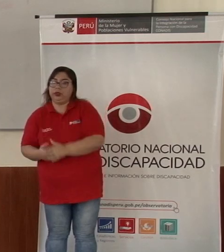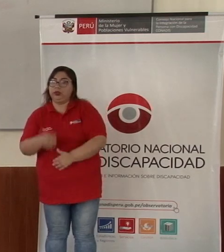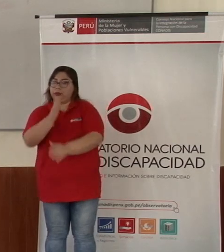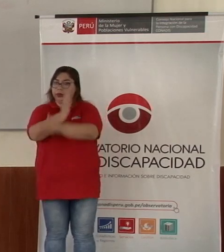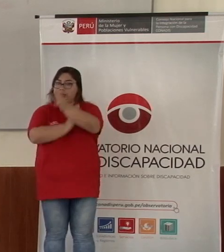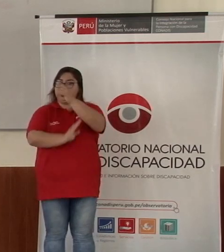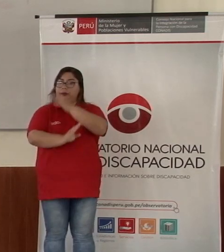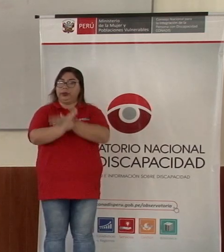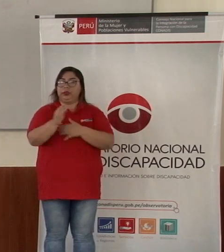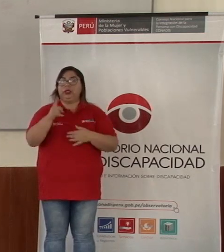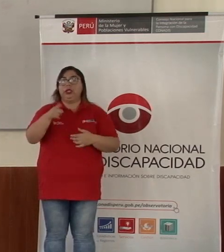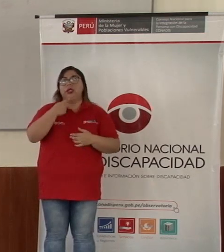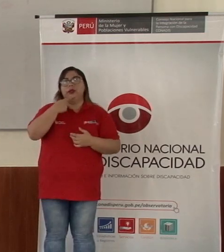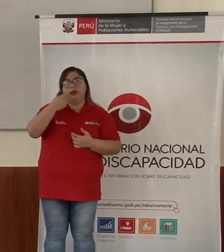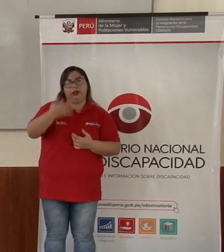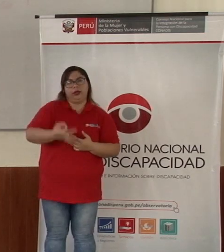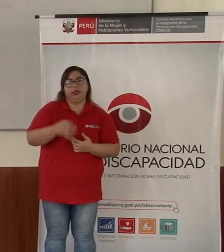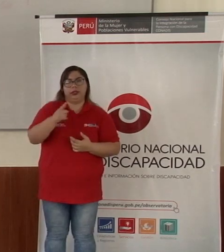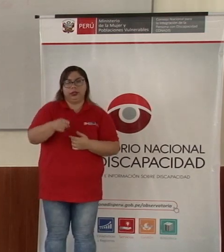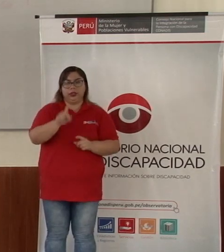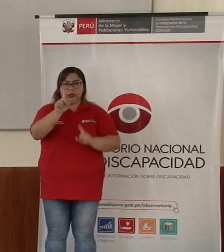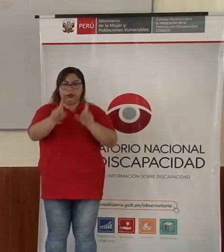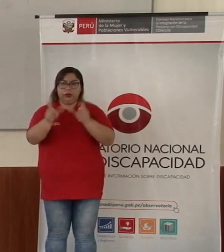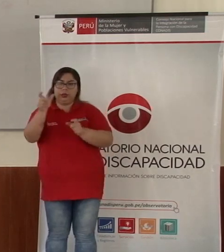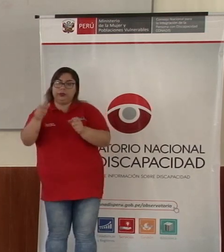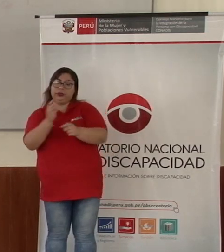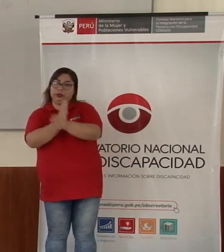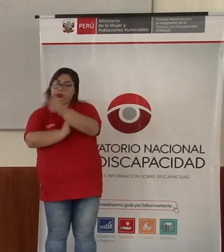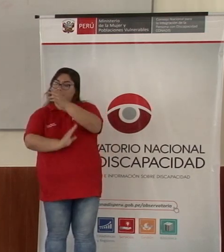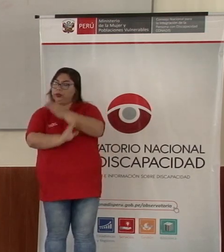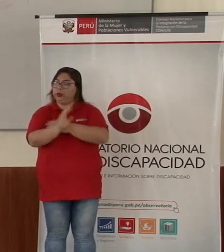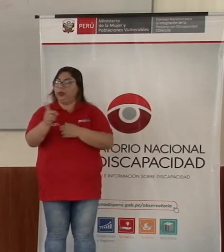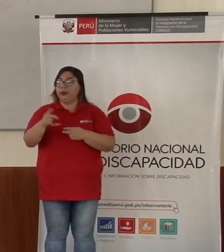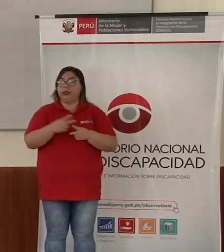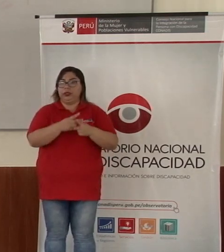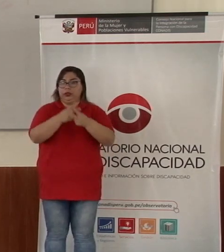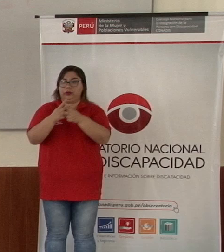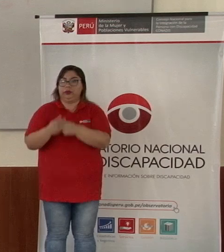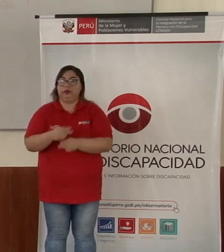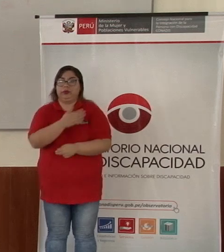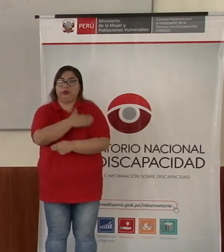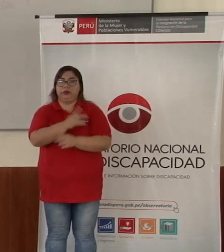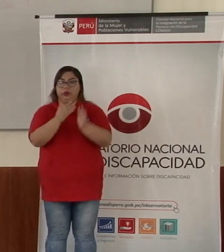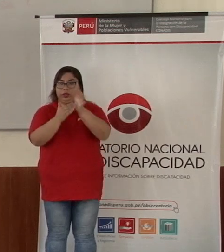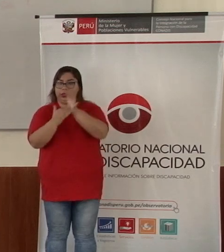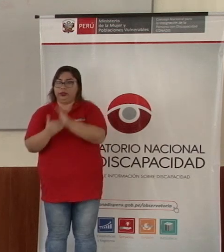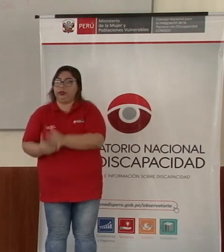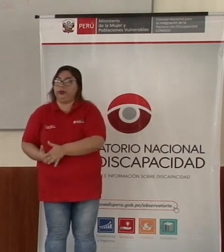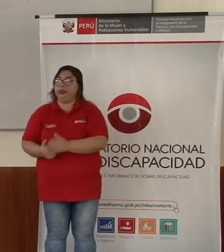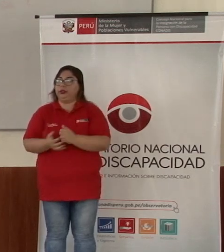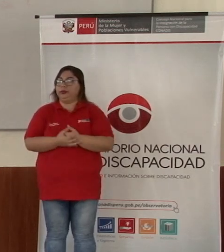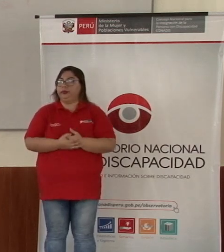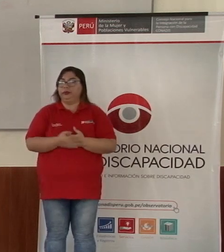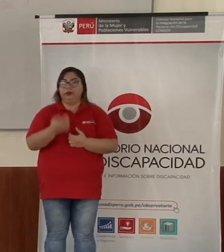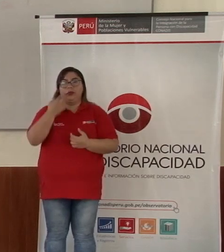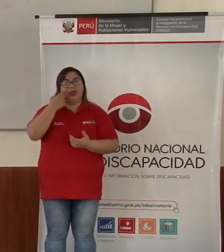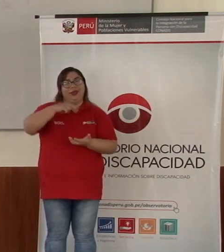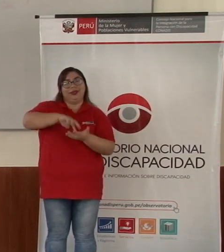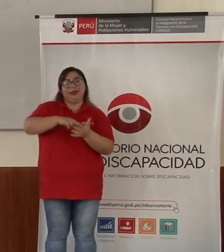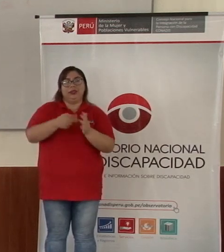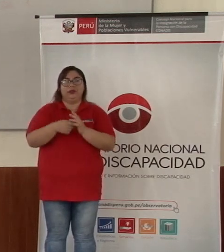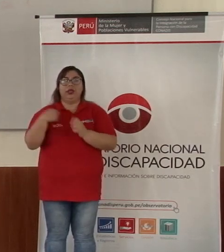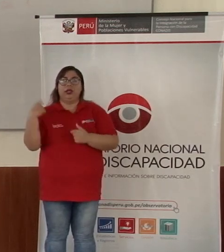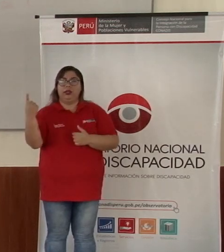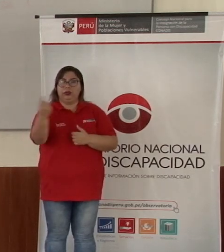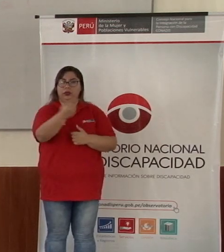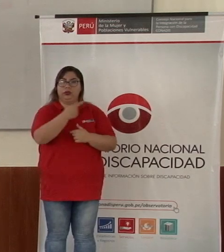discapacidad y garantizarán todas las personas con discapacidad protección legal igual y efectiva contra la discriminación. ¿Qué significa que todos son